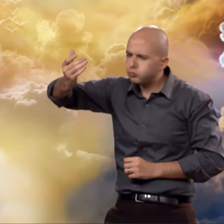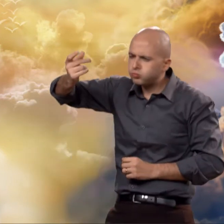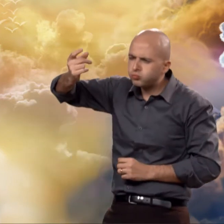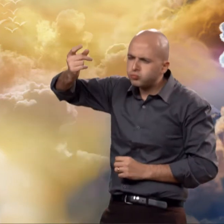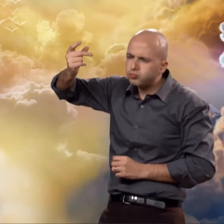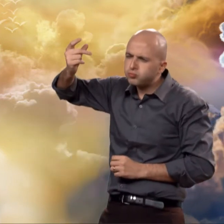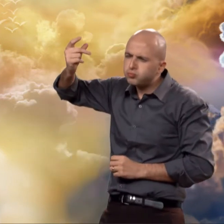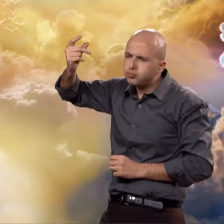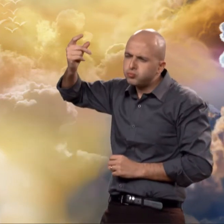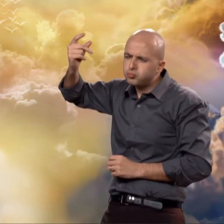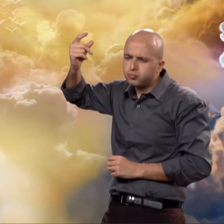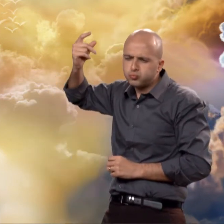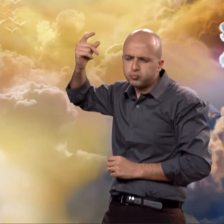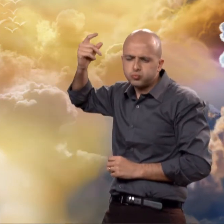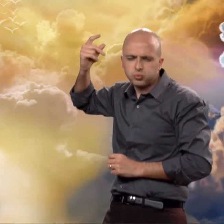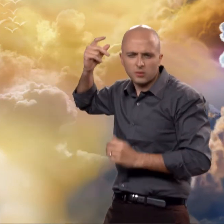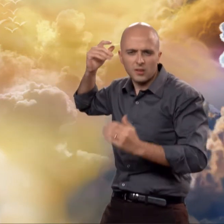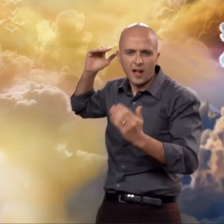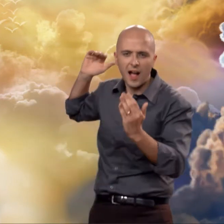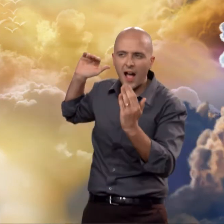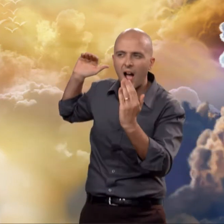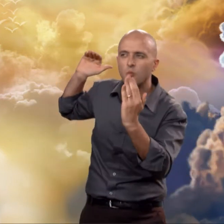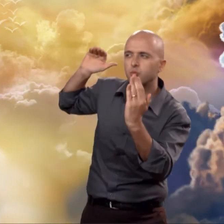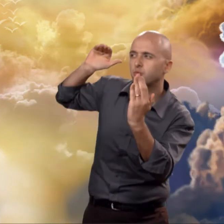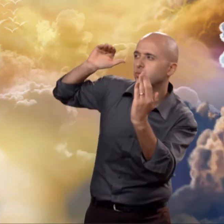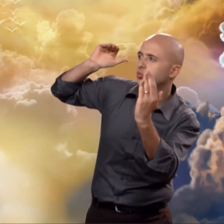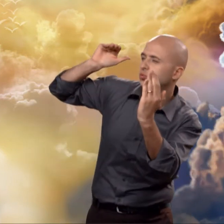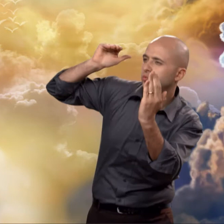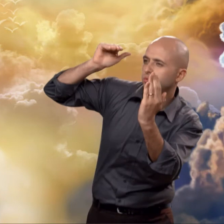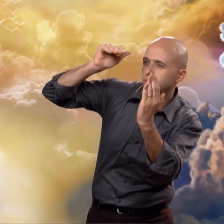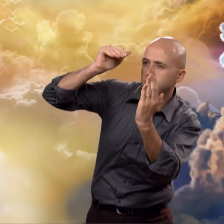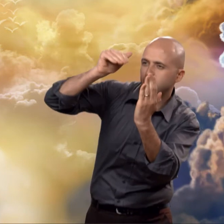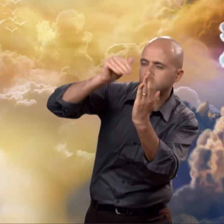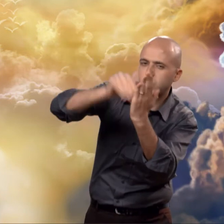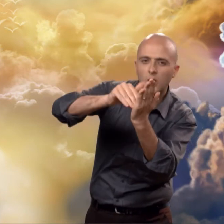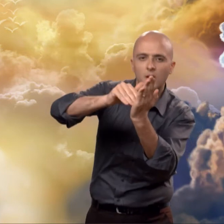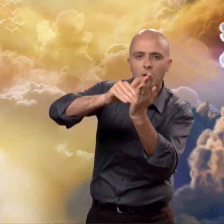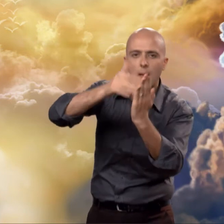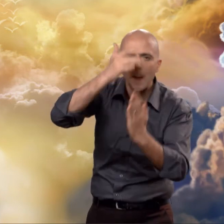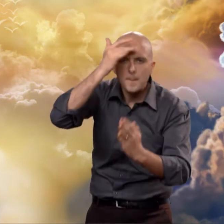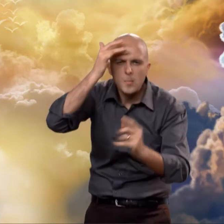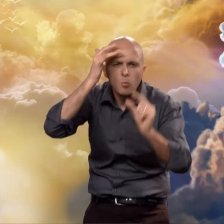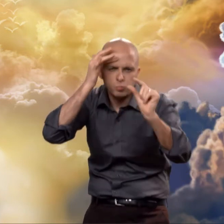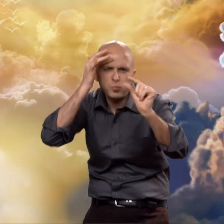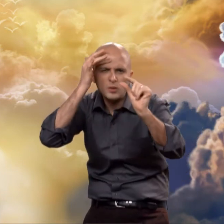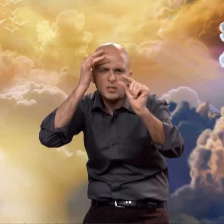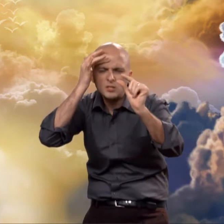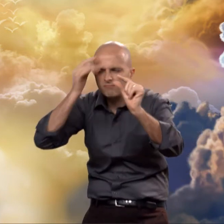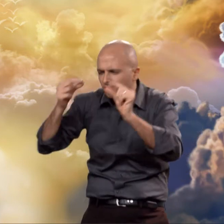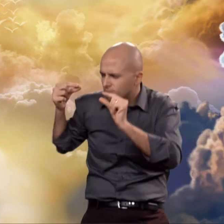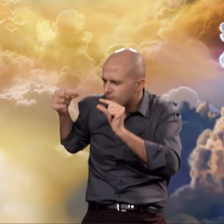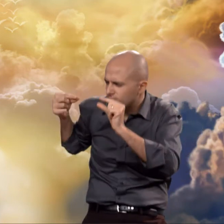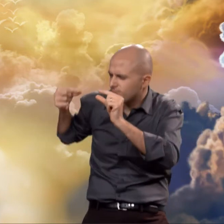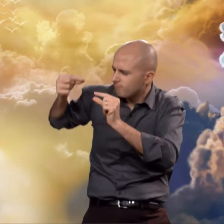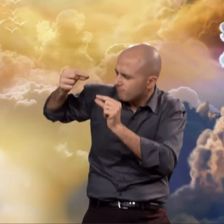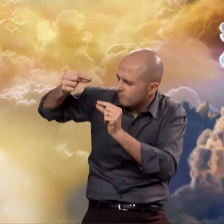E muitas pessoas boas morreram felizes enquanto o guardavam." Guardar o novo dia nos poria em desacordo